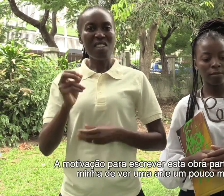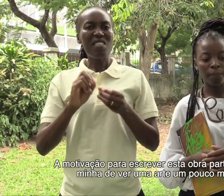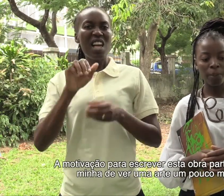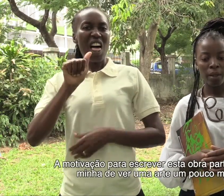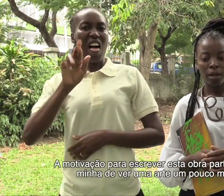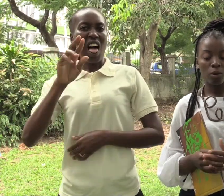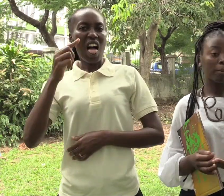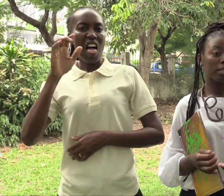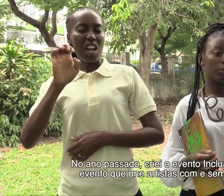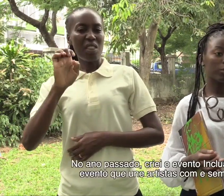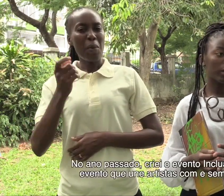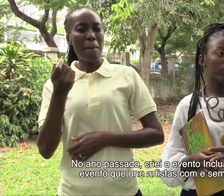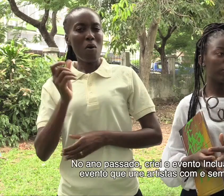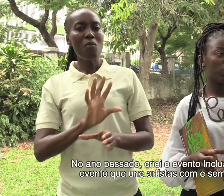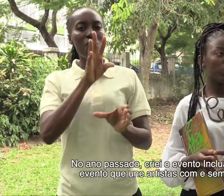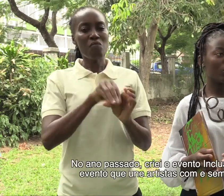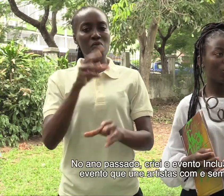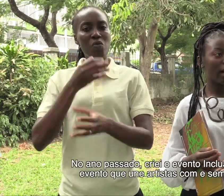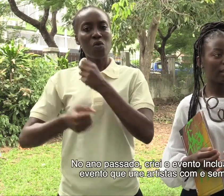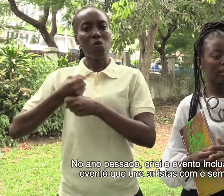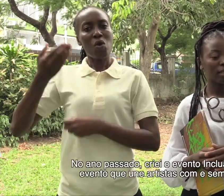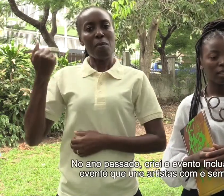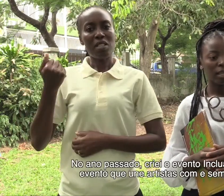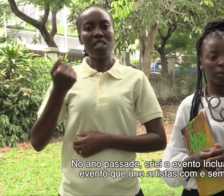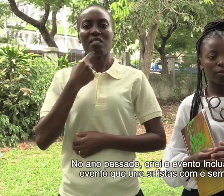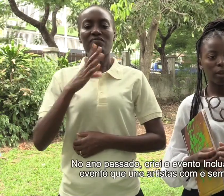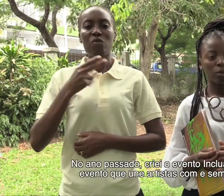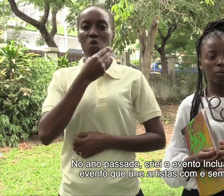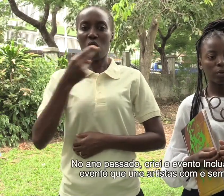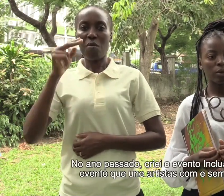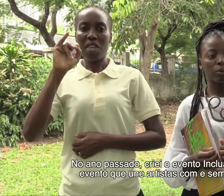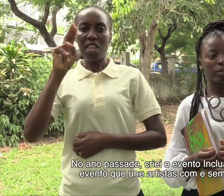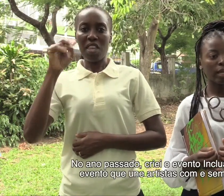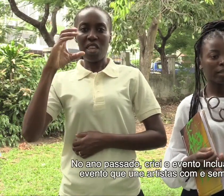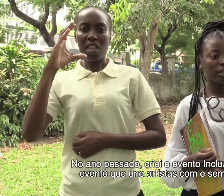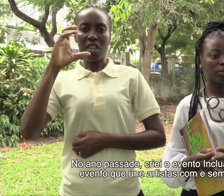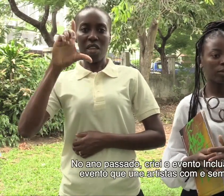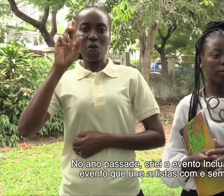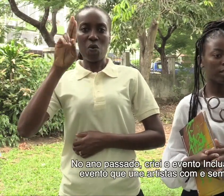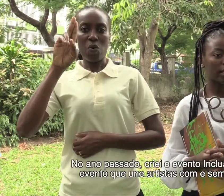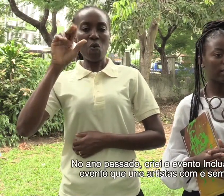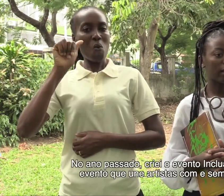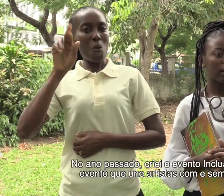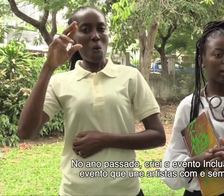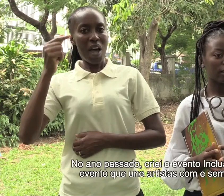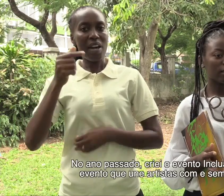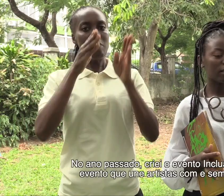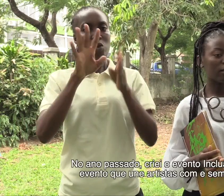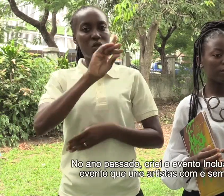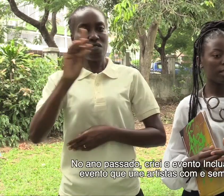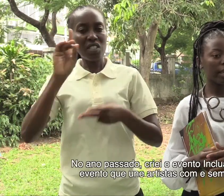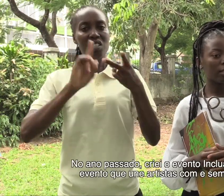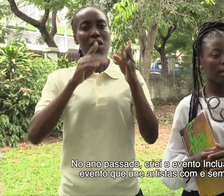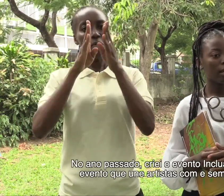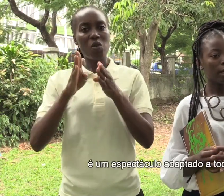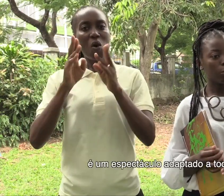inclusiva. No ano passado eu criei o evento Incluarte, que é um evento que une artistas com deficiência, artistas